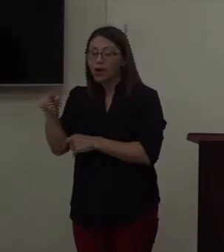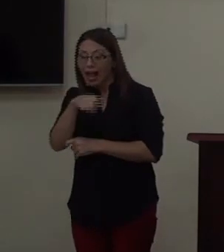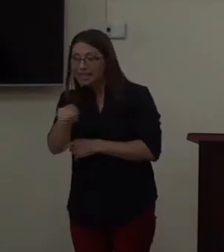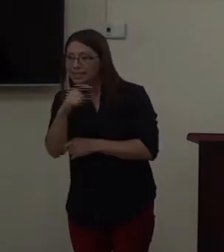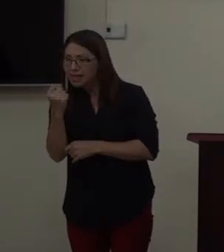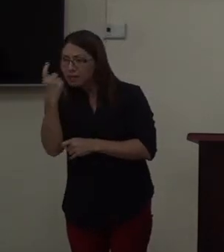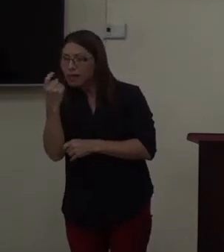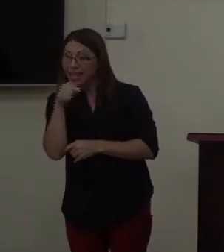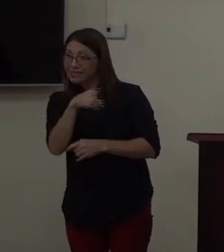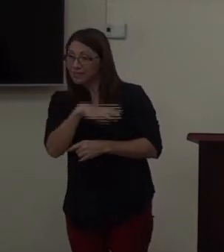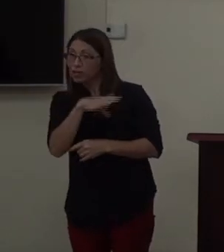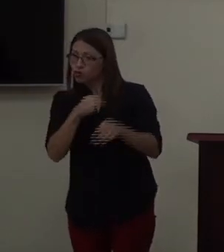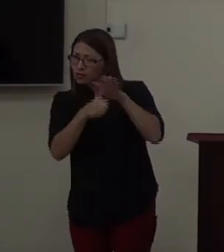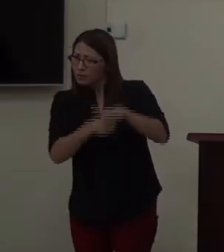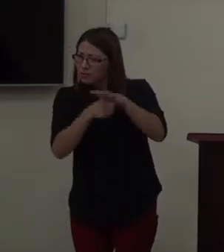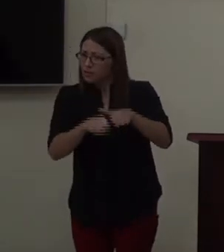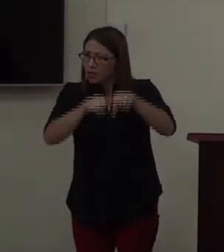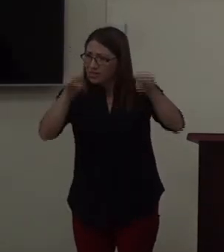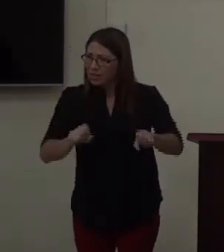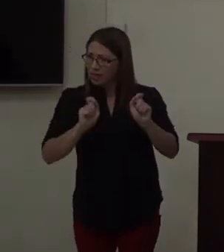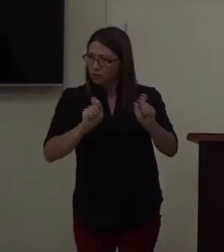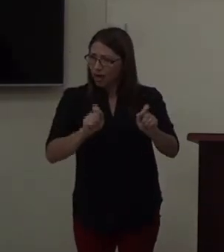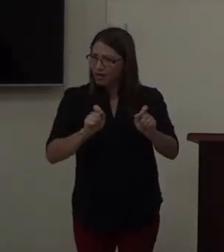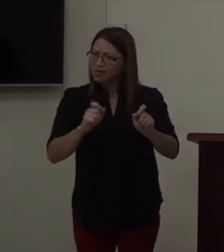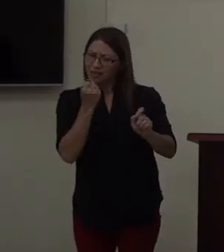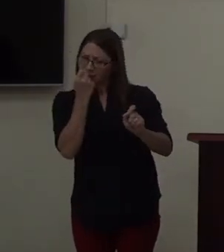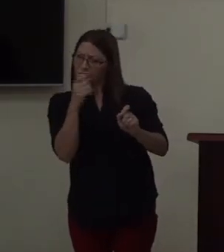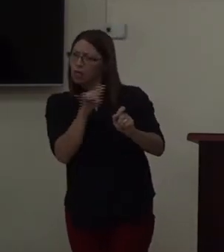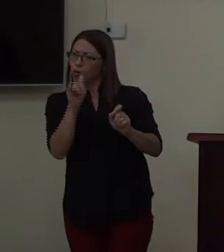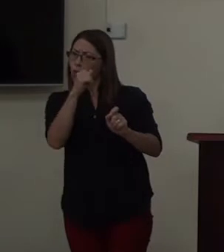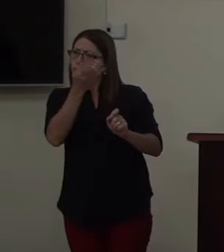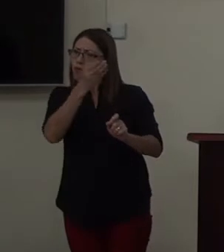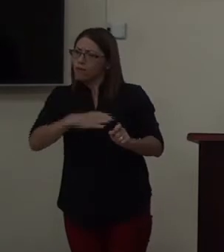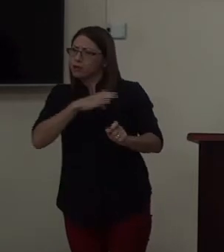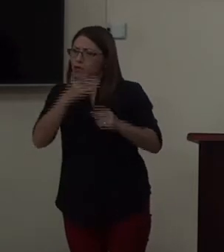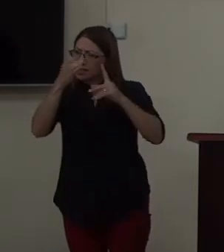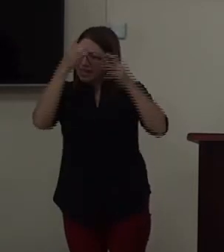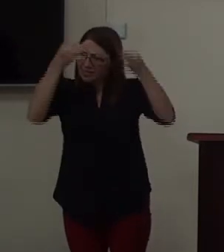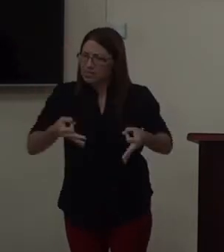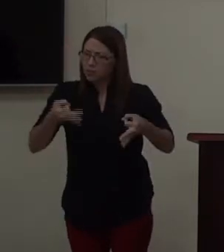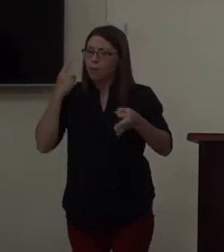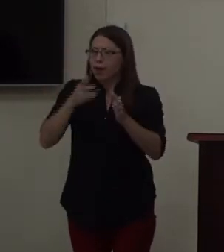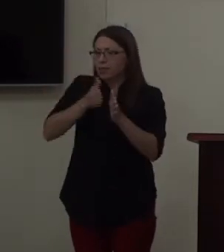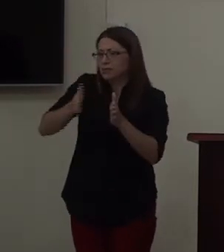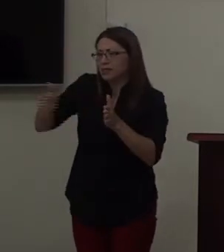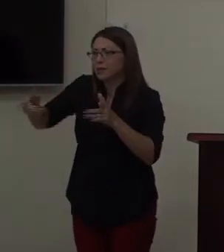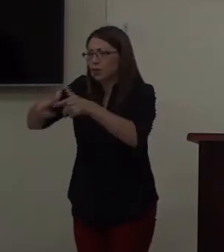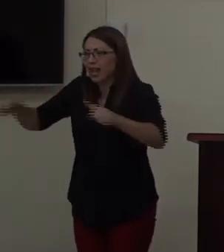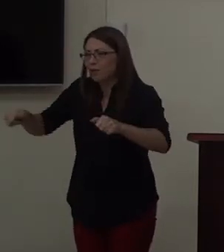de los factores, ese factor represivo del sistema escolar se ha interpretado como un factor decisivo en el desplazamiento de la lengua. Es